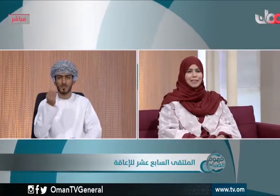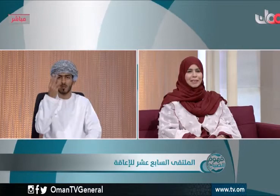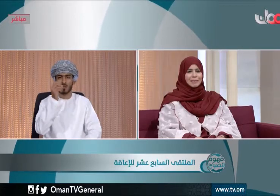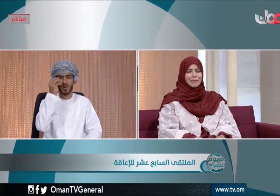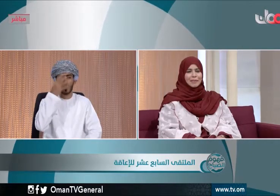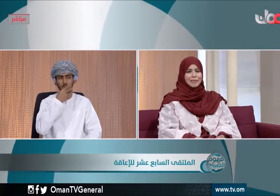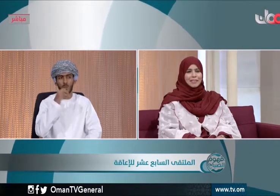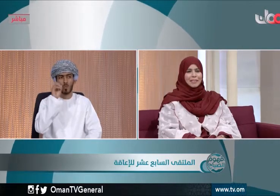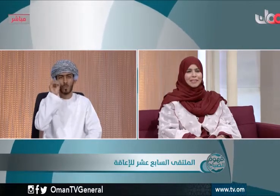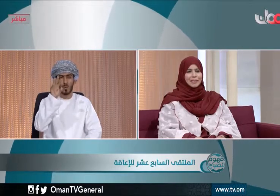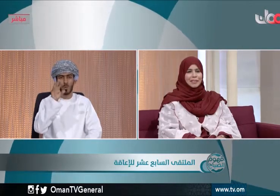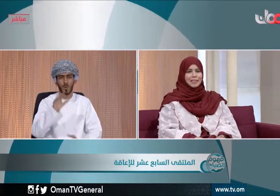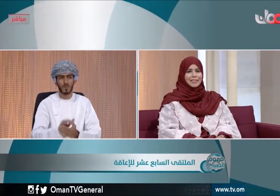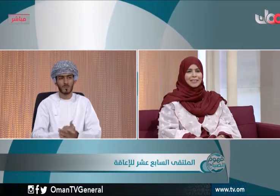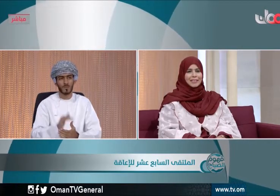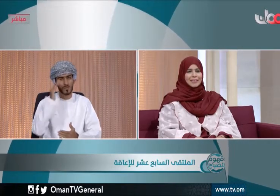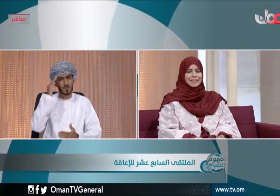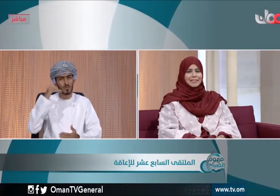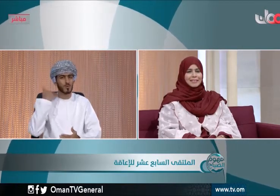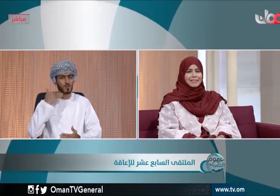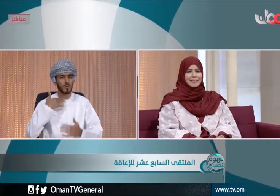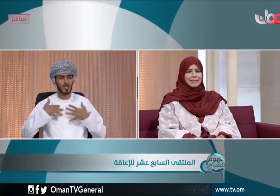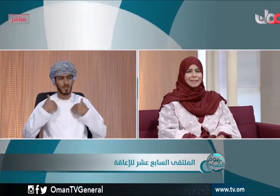أخي الكريم أستاذ سلطان.